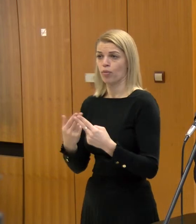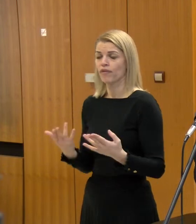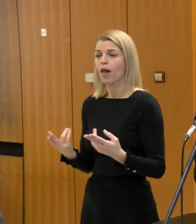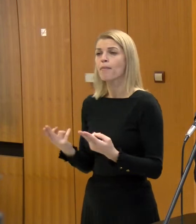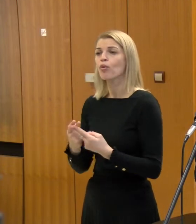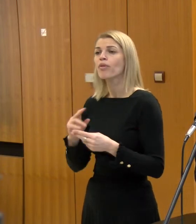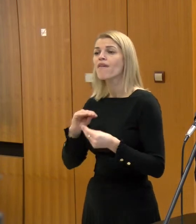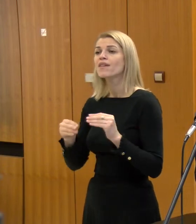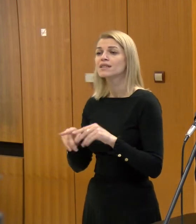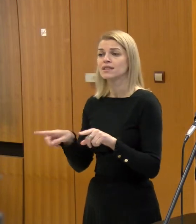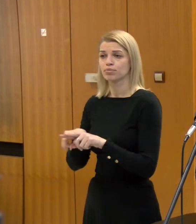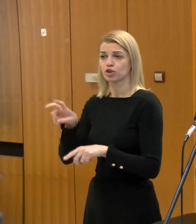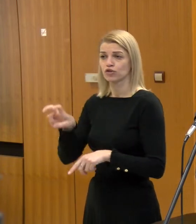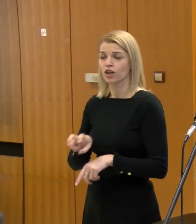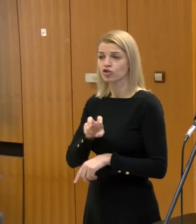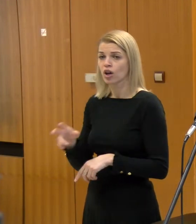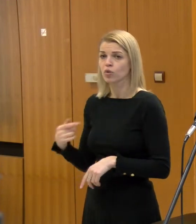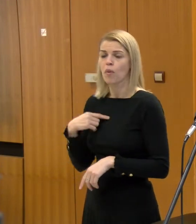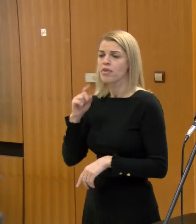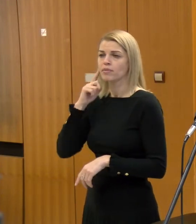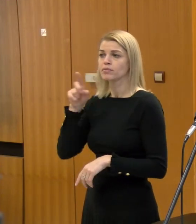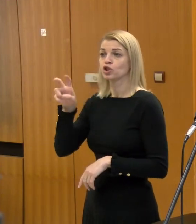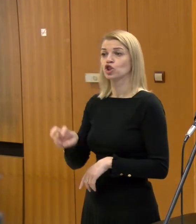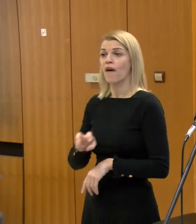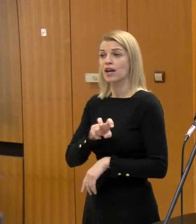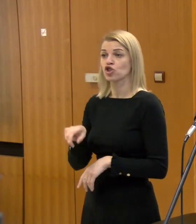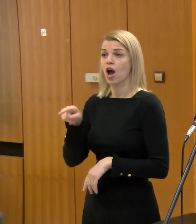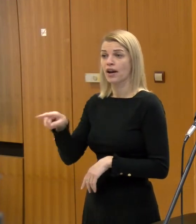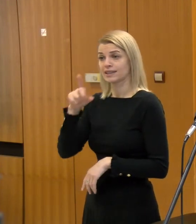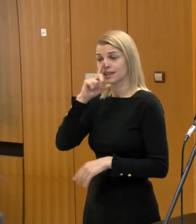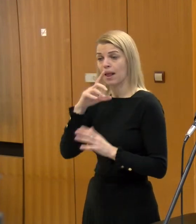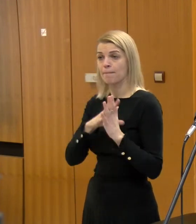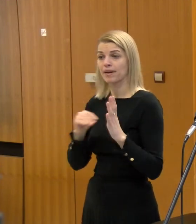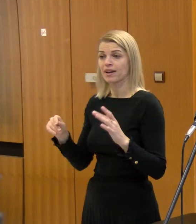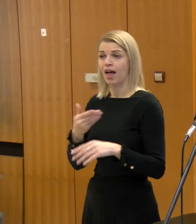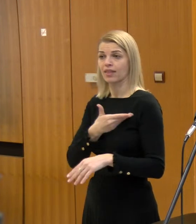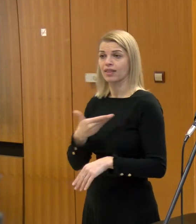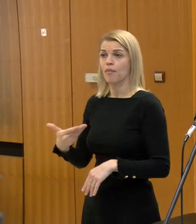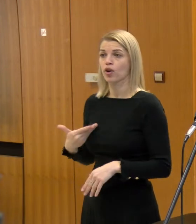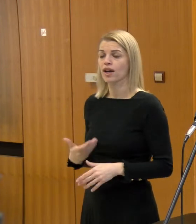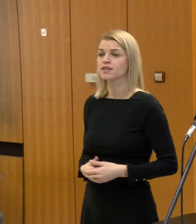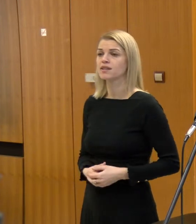Podobné veci sú v Švajčiarsku a nemyslím si, že Švajčiari by boli zlým príkladom